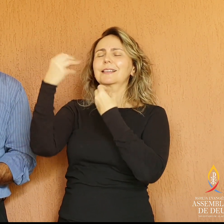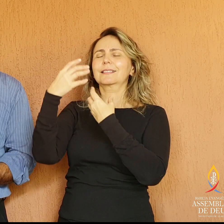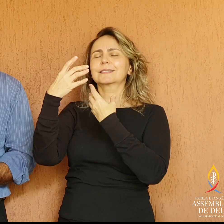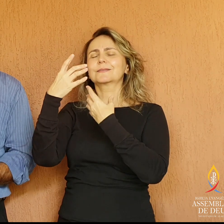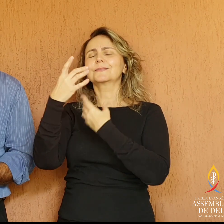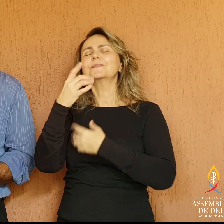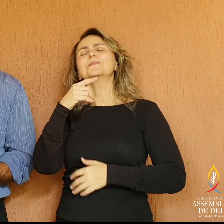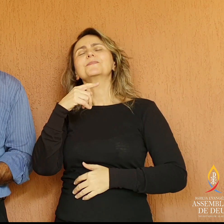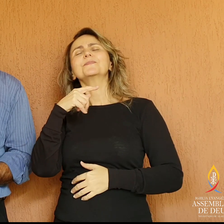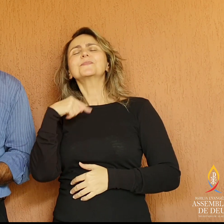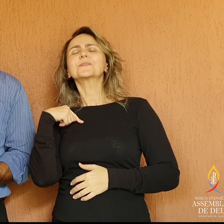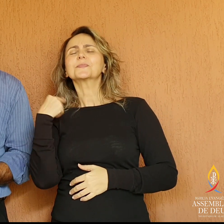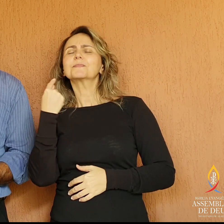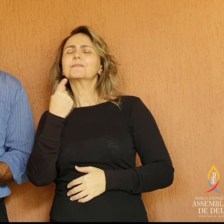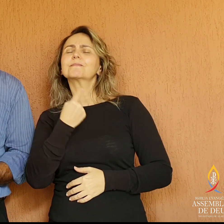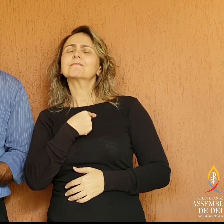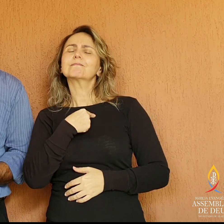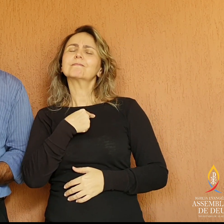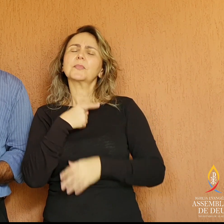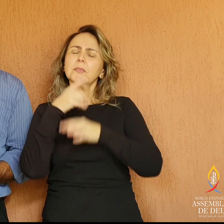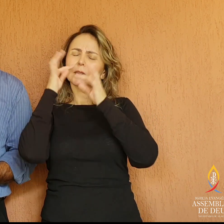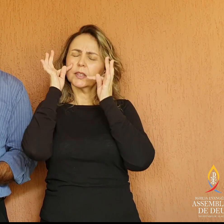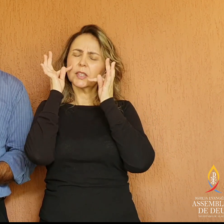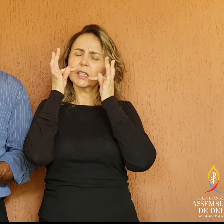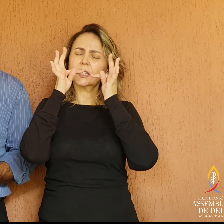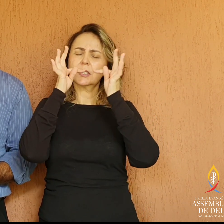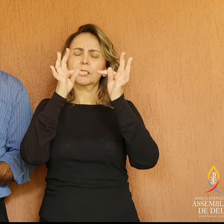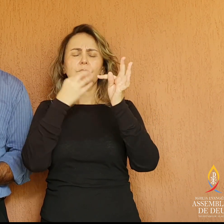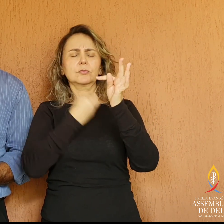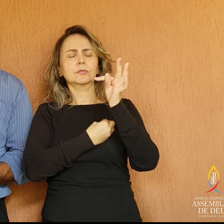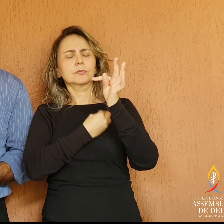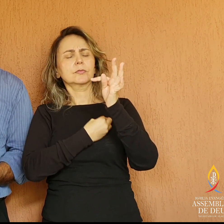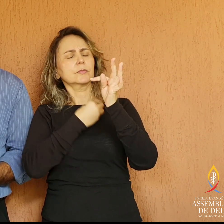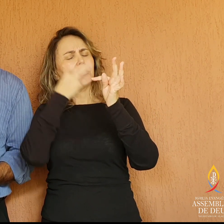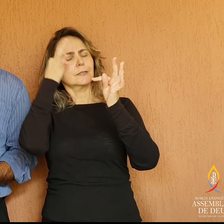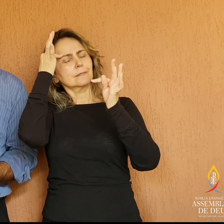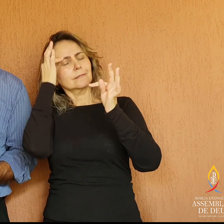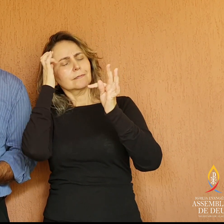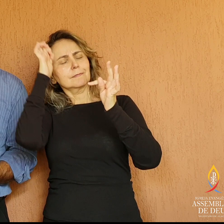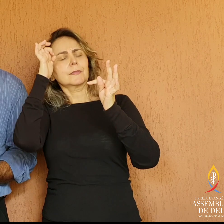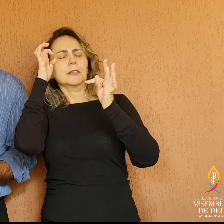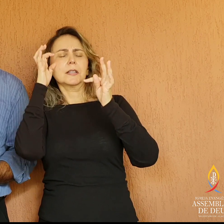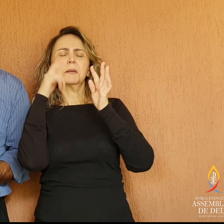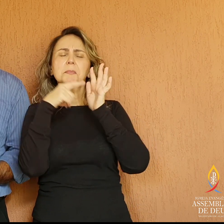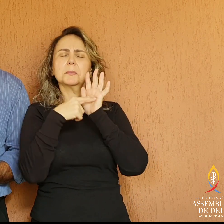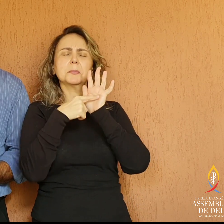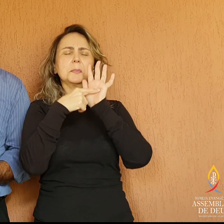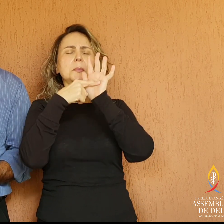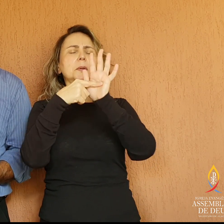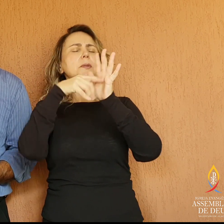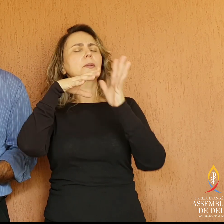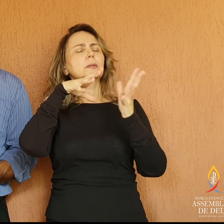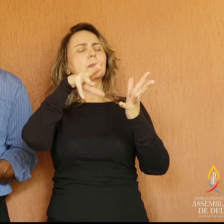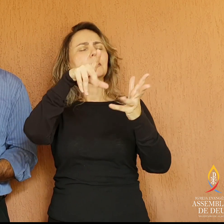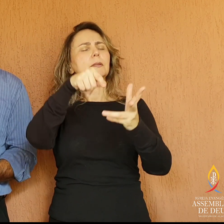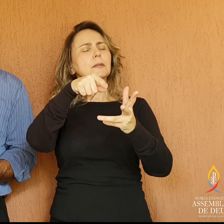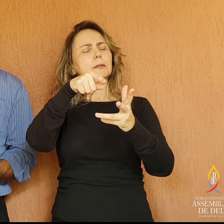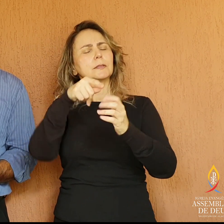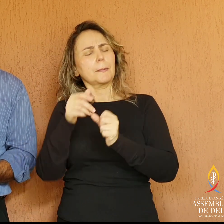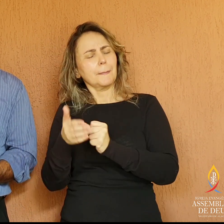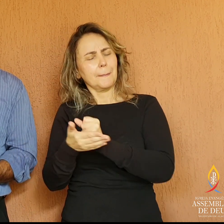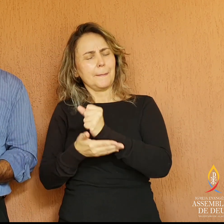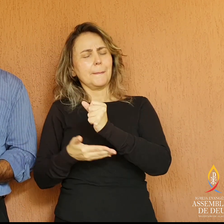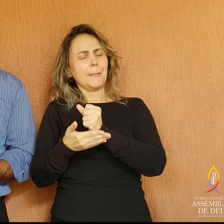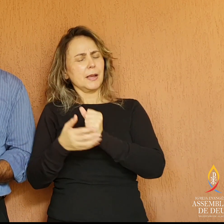possamos mostrar ao mundo com a nossa vida a nossa fé que está firmada na palavra de Deus e